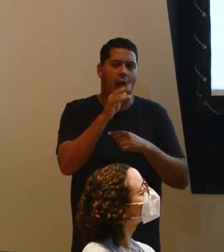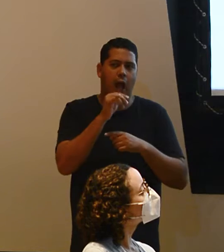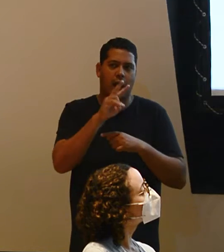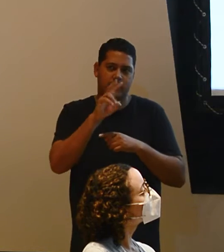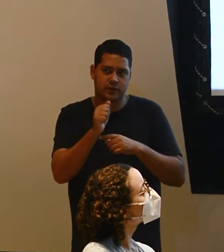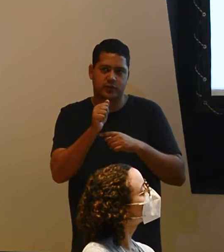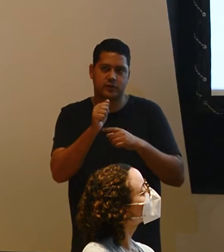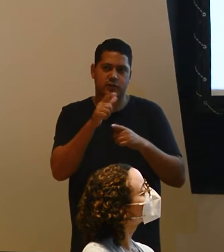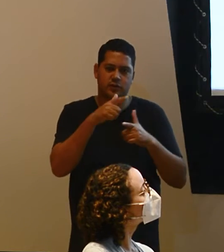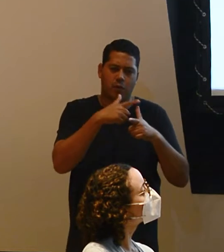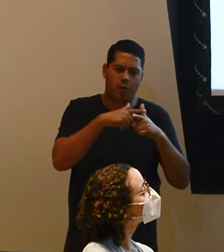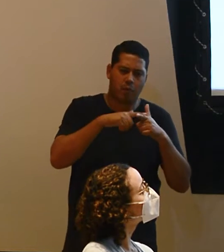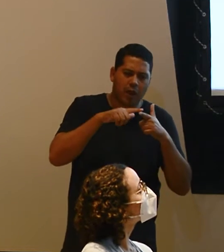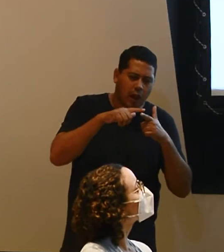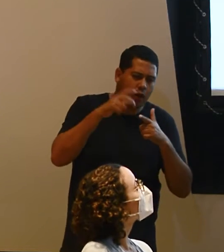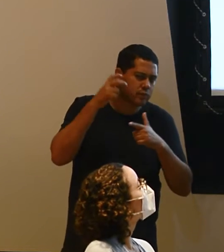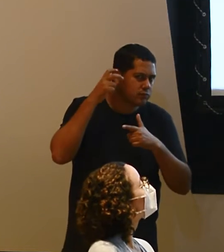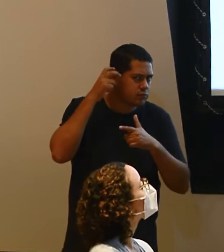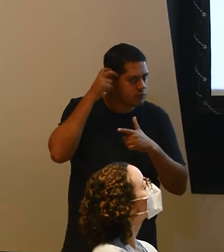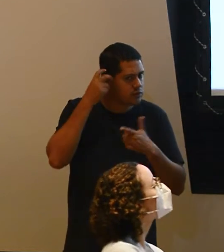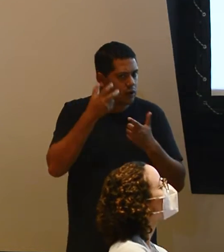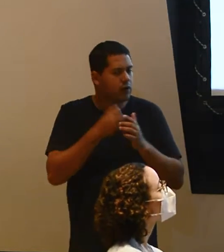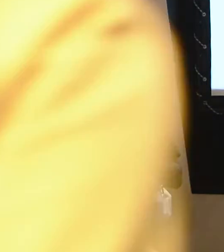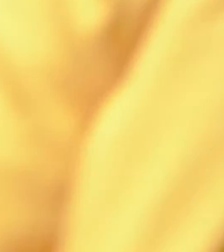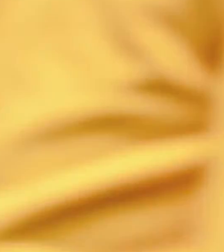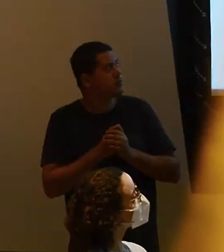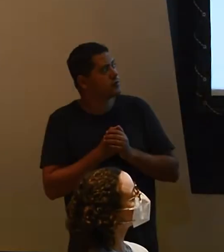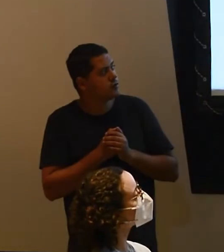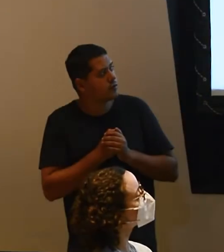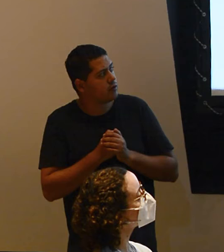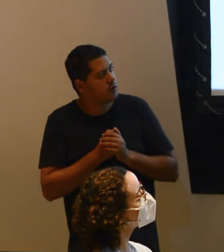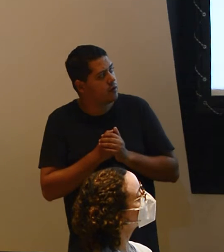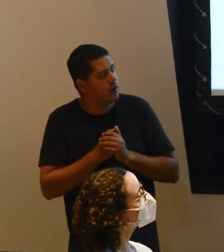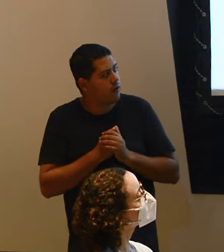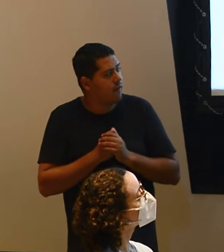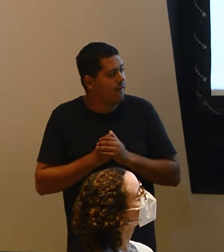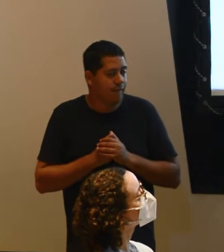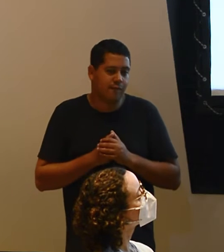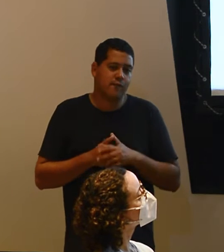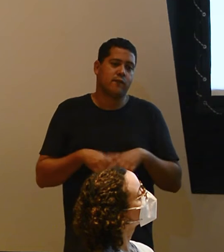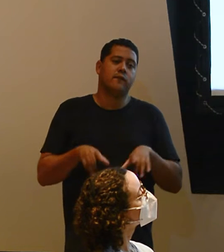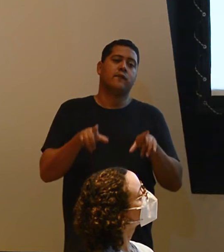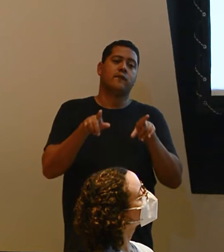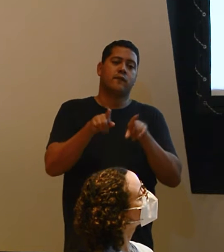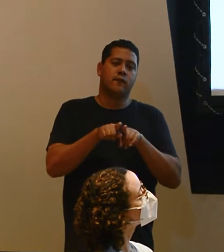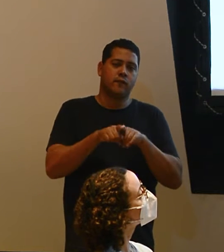parcialmente implantáveis, são todas essas aí, e